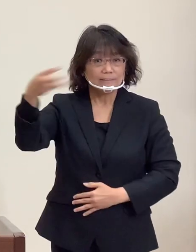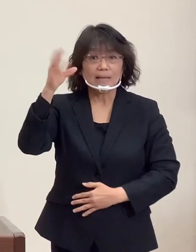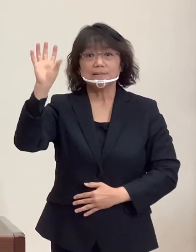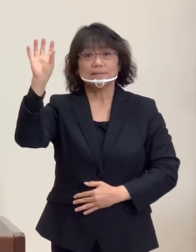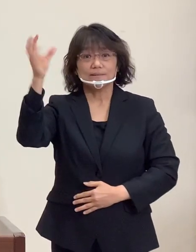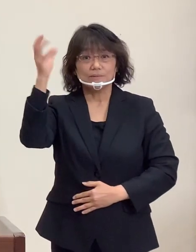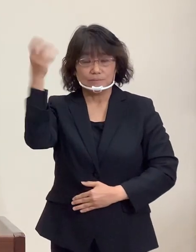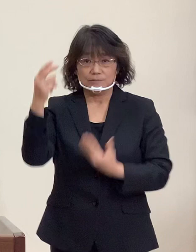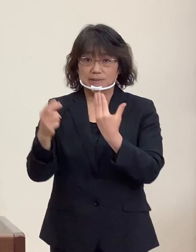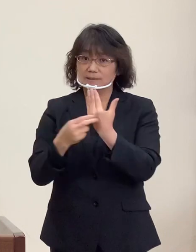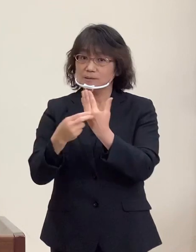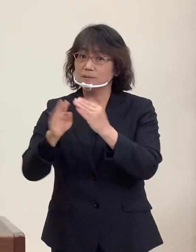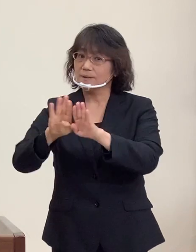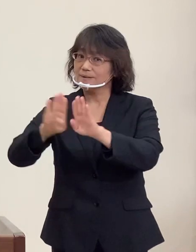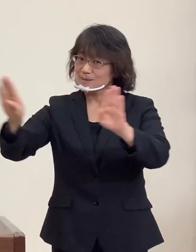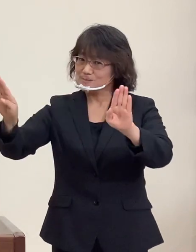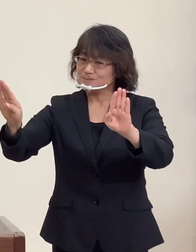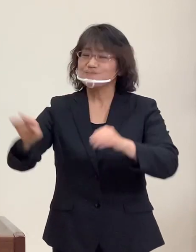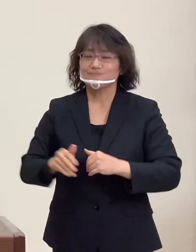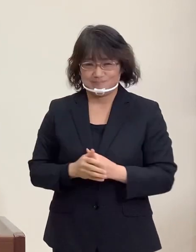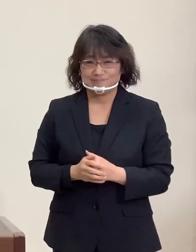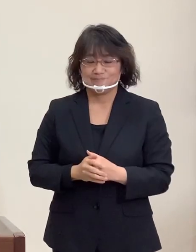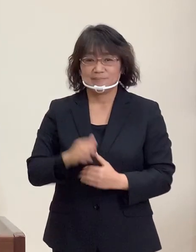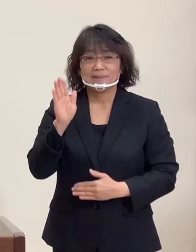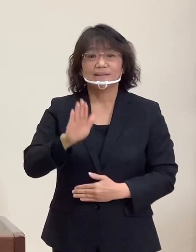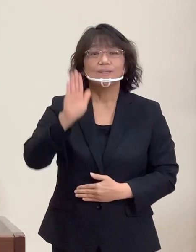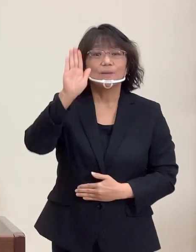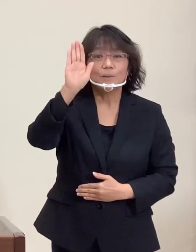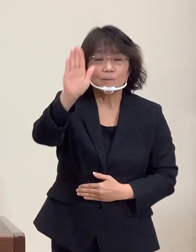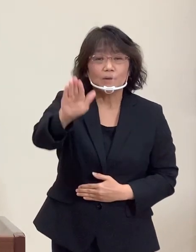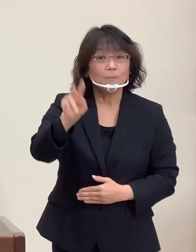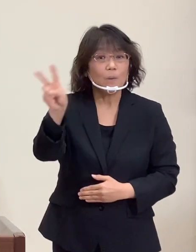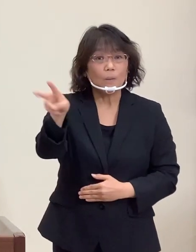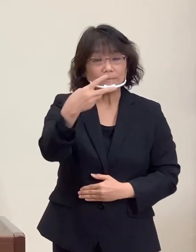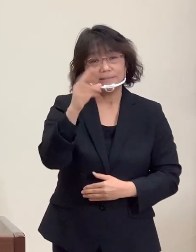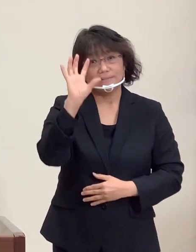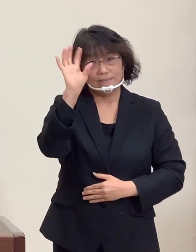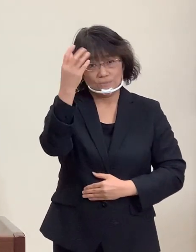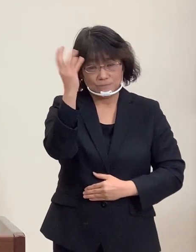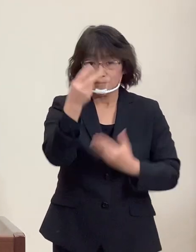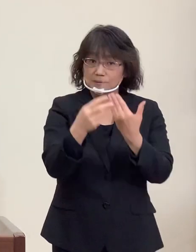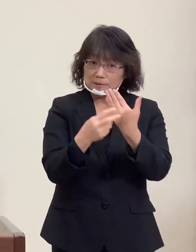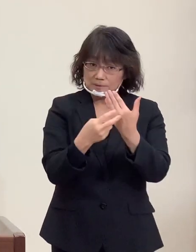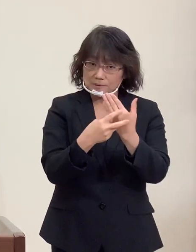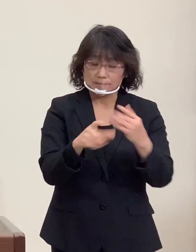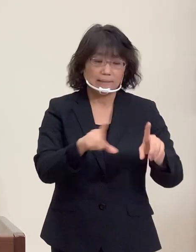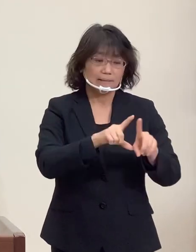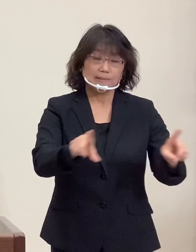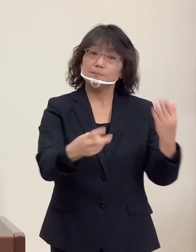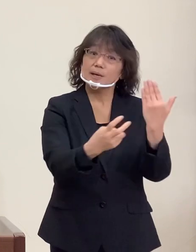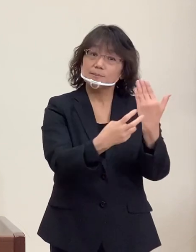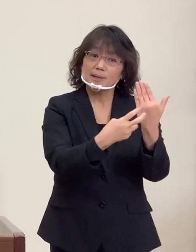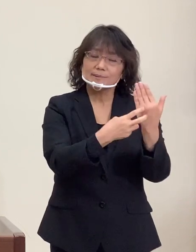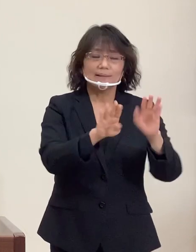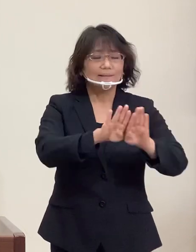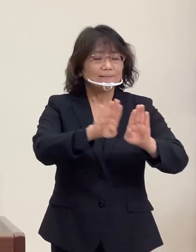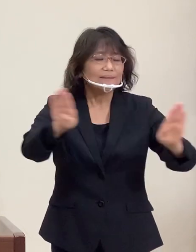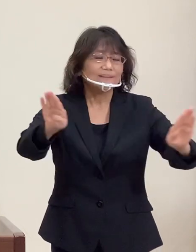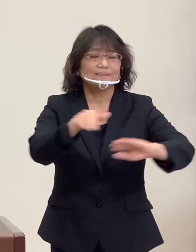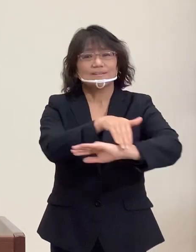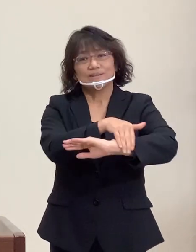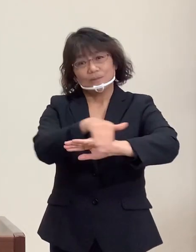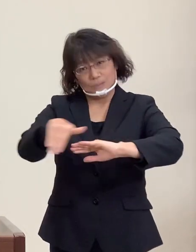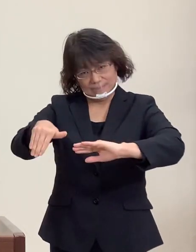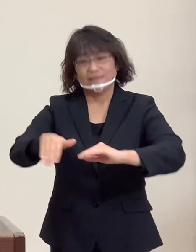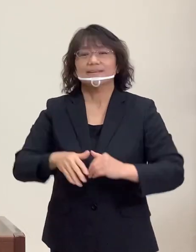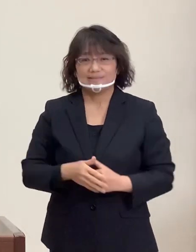救急医療が再開され今後も段階的に維持救急医療や一般外来が再開することと